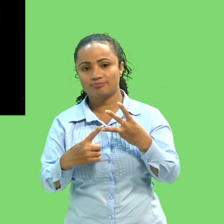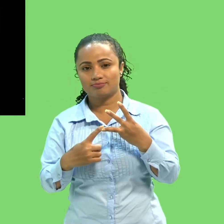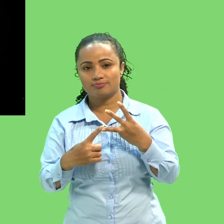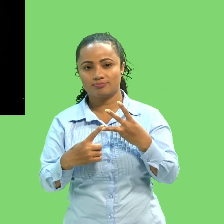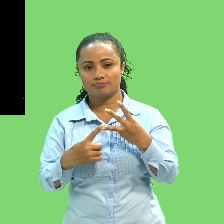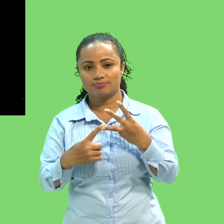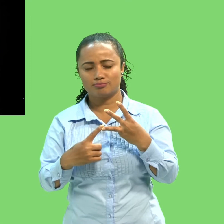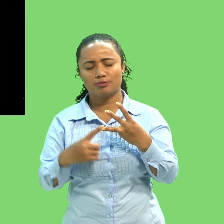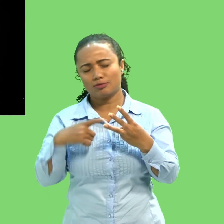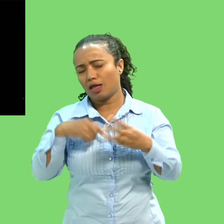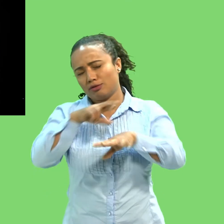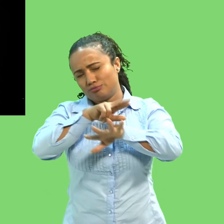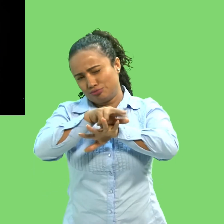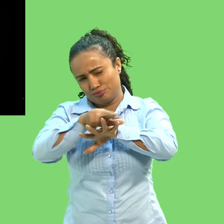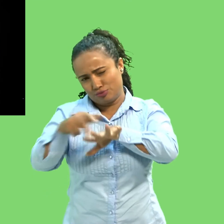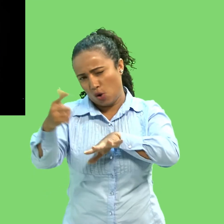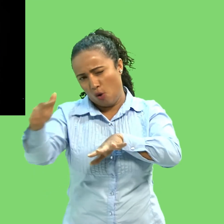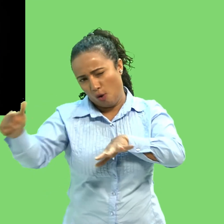dentre outras, tá?